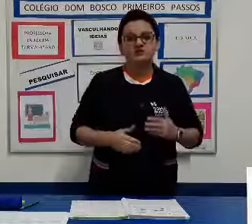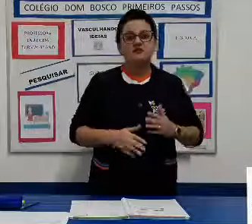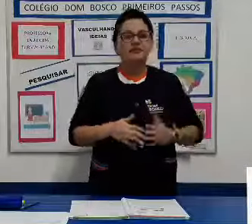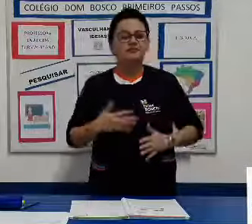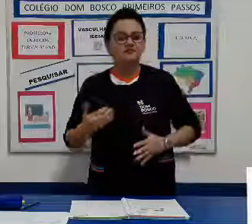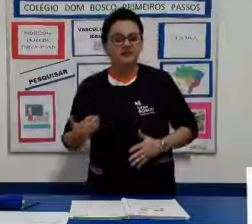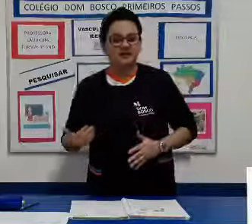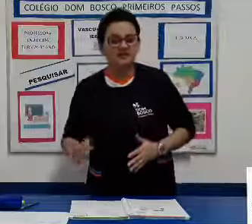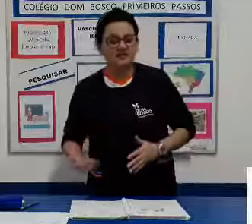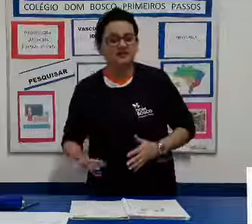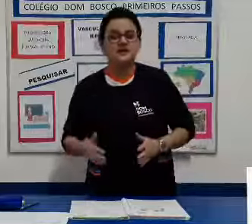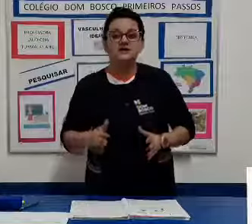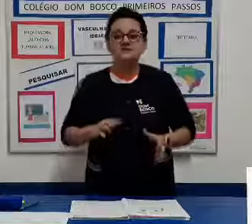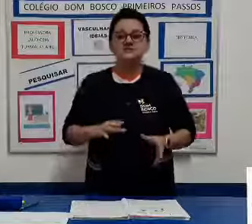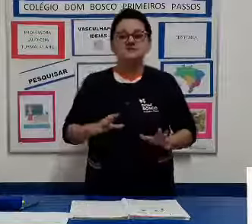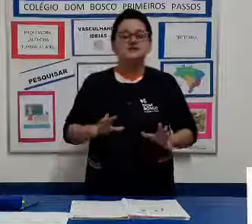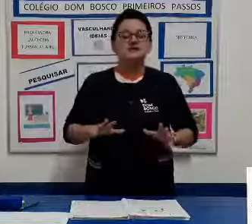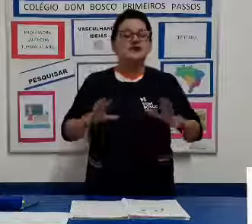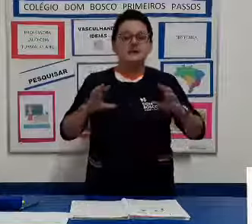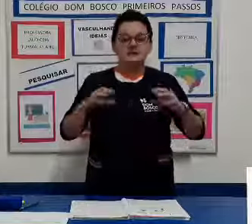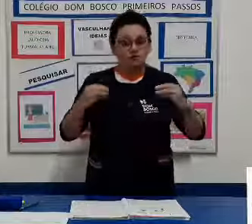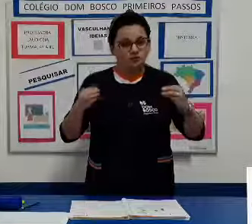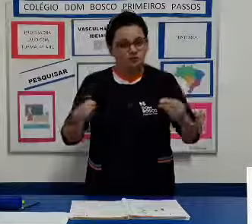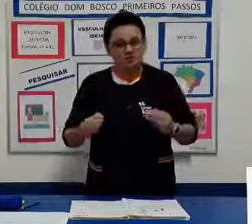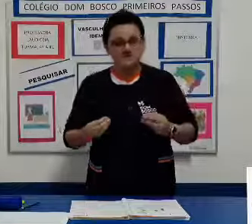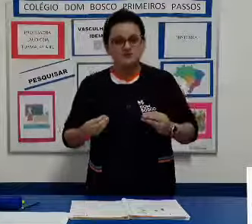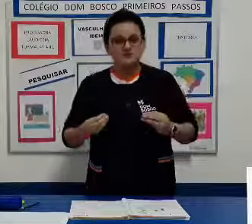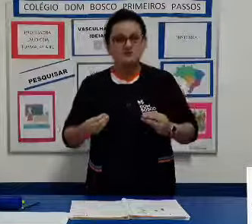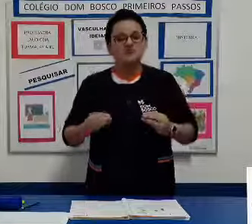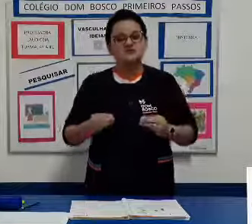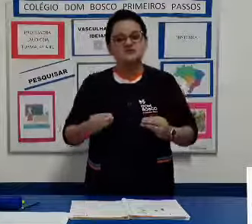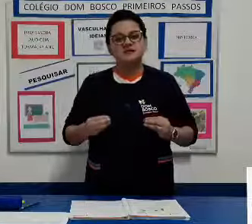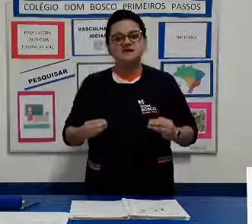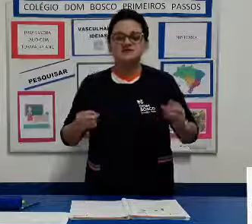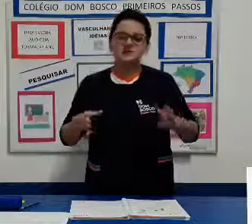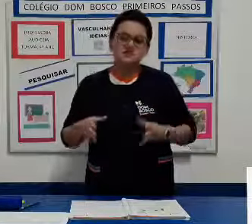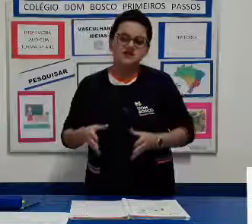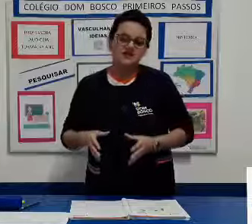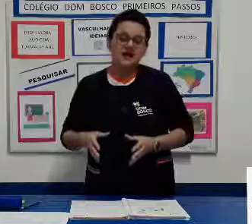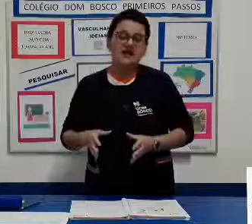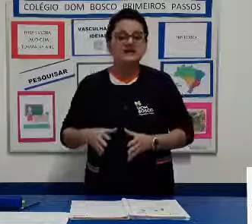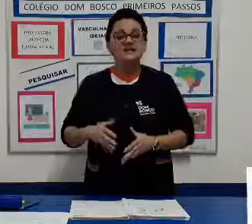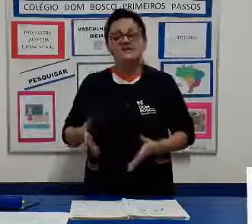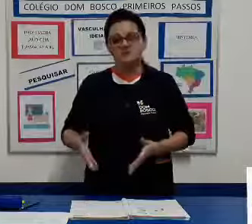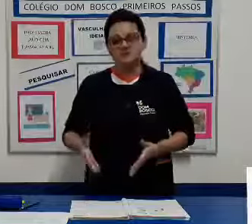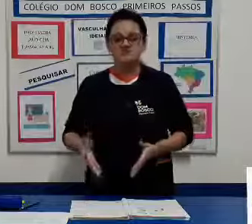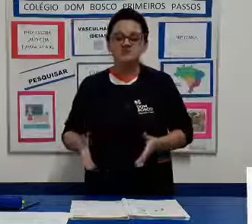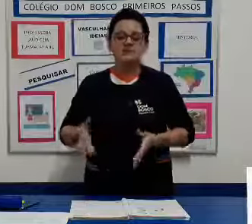positivo, que tem ponto negativo, então vocês assim, com tudo que nós vimos, o que, que vocês acham? Vou registrar a ideia de vocês sobre